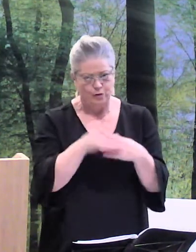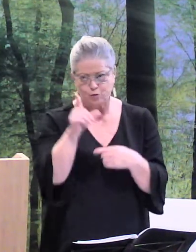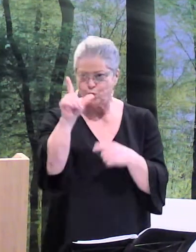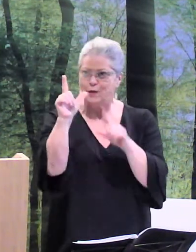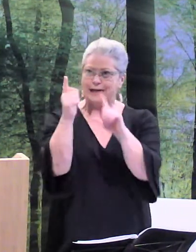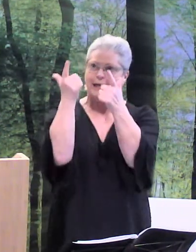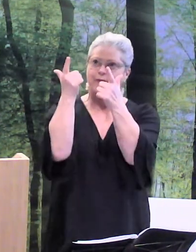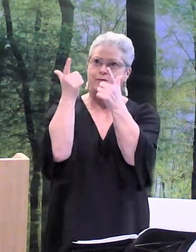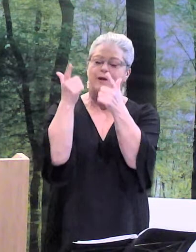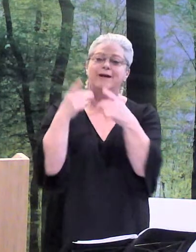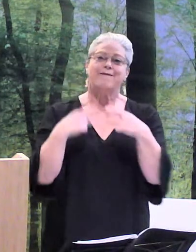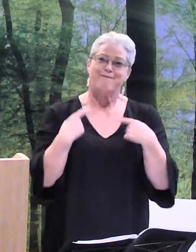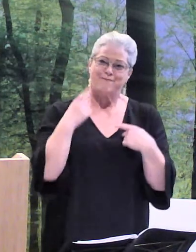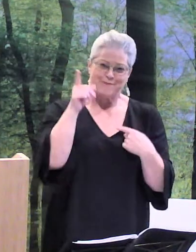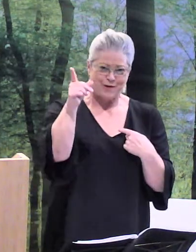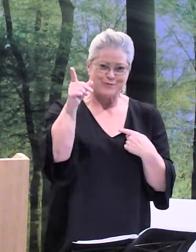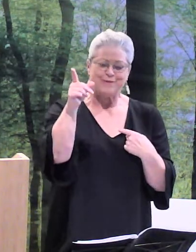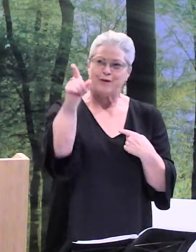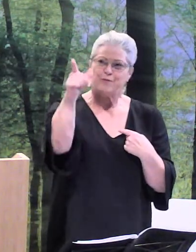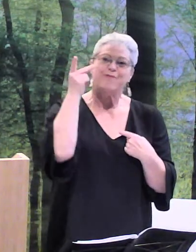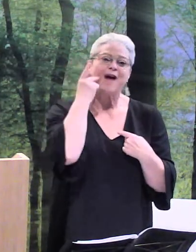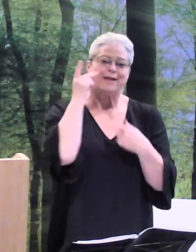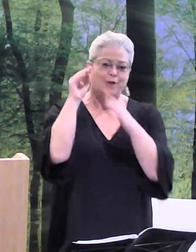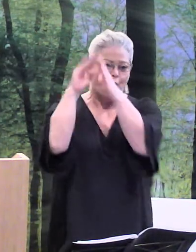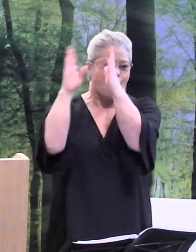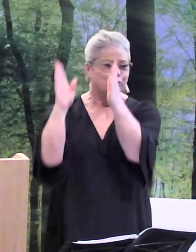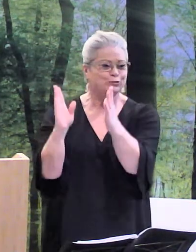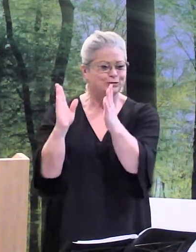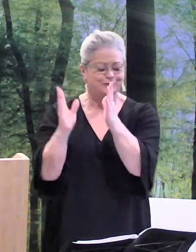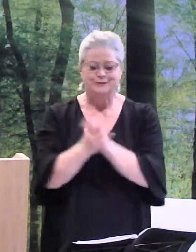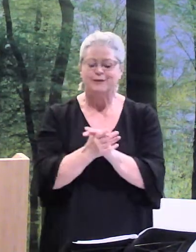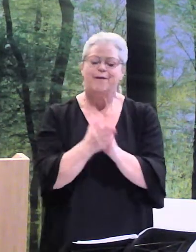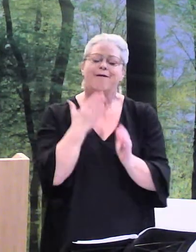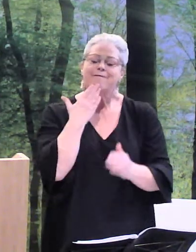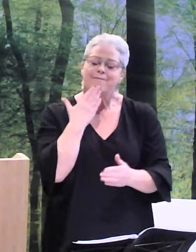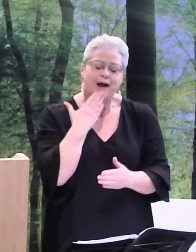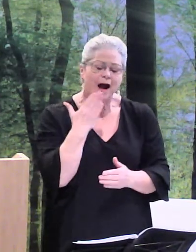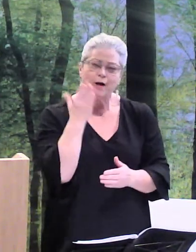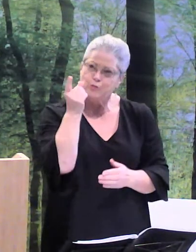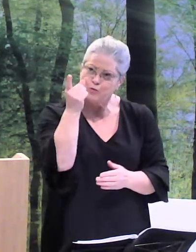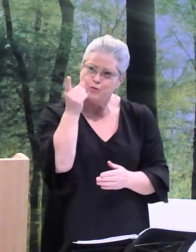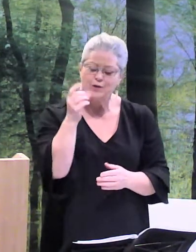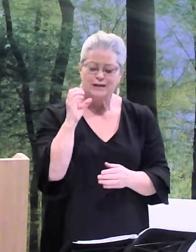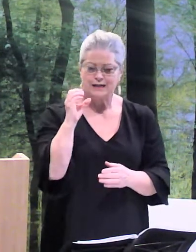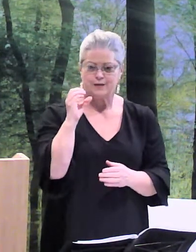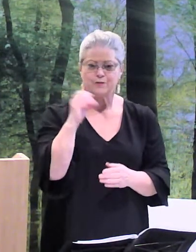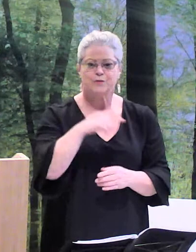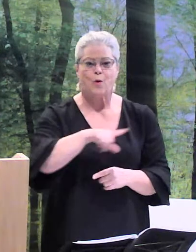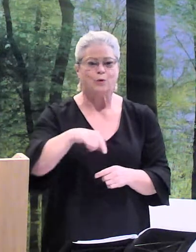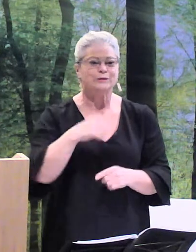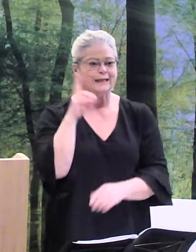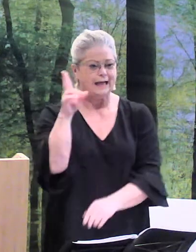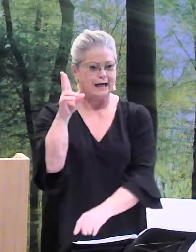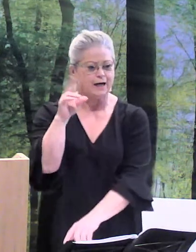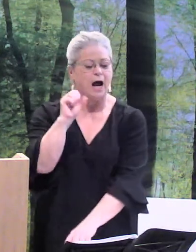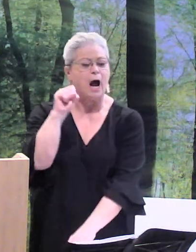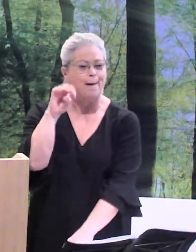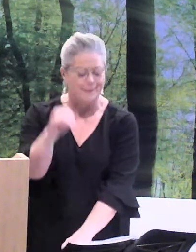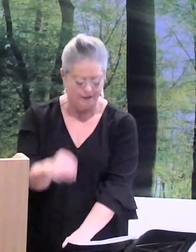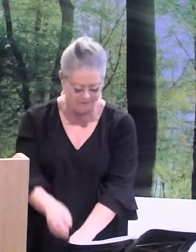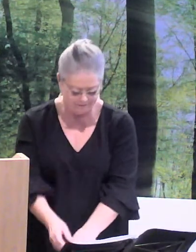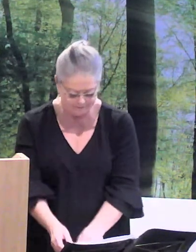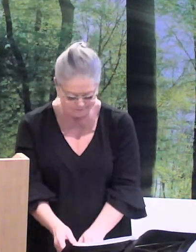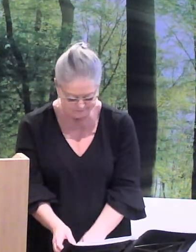leeft, in de vreugde van uw vaderhuis. We vragen het u door Christus onze Heer. Amen.